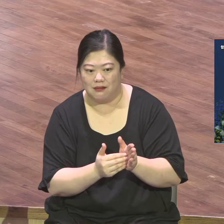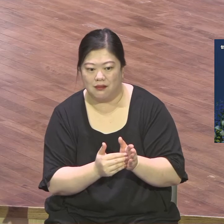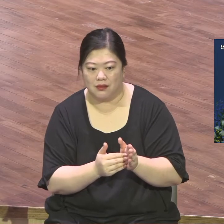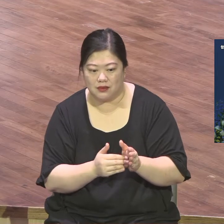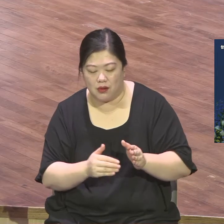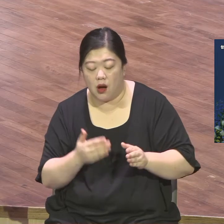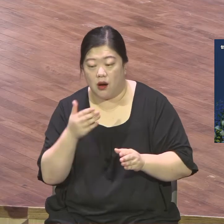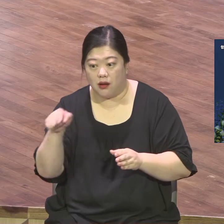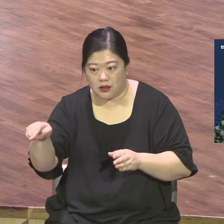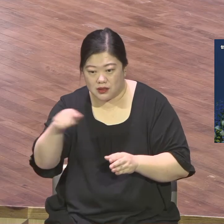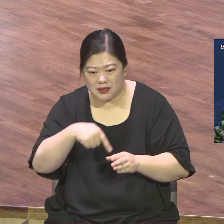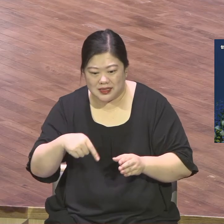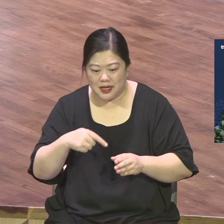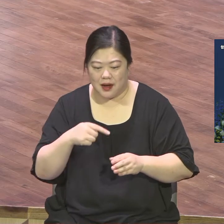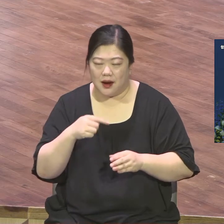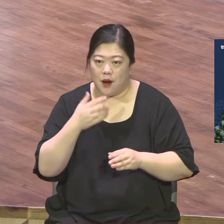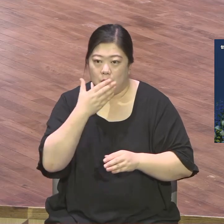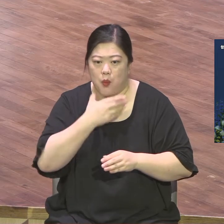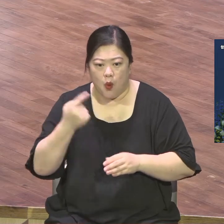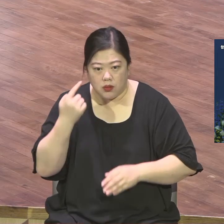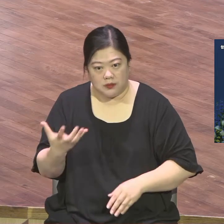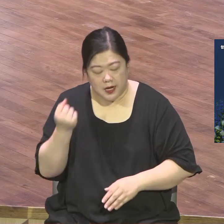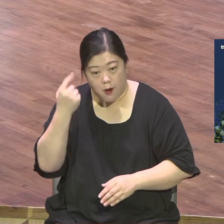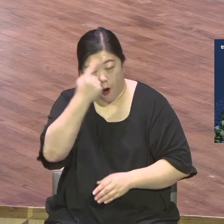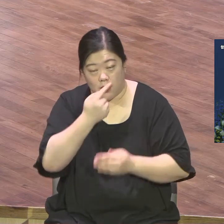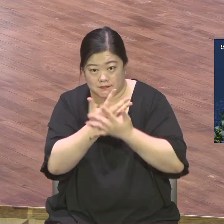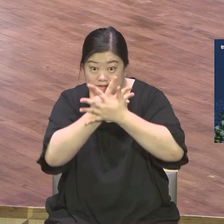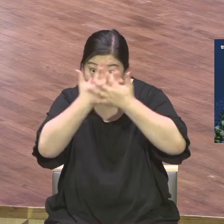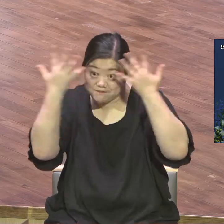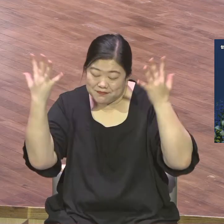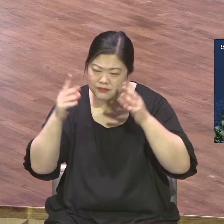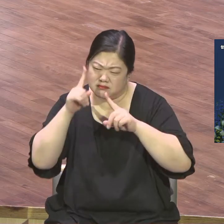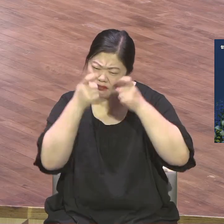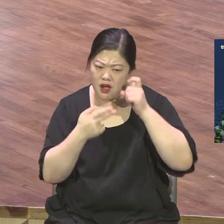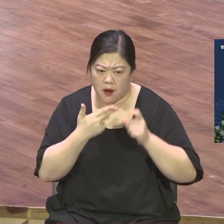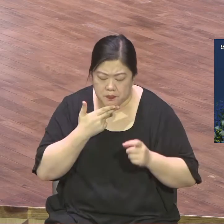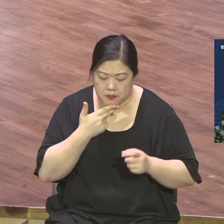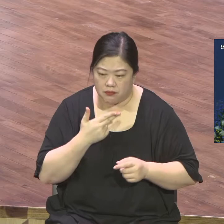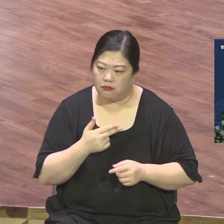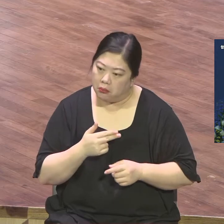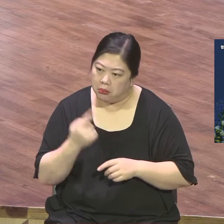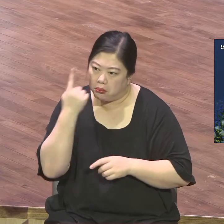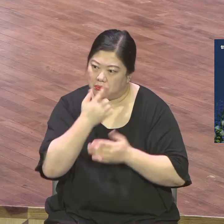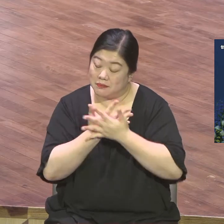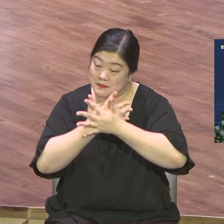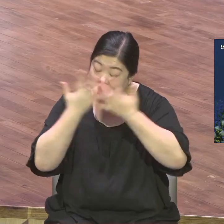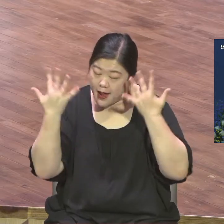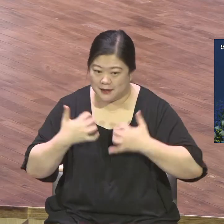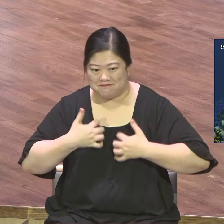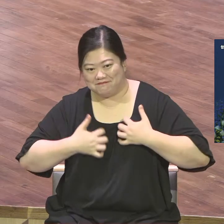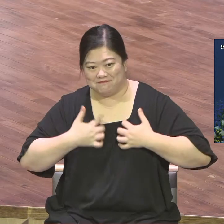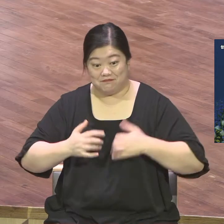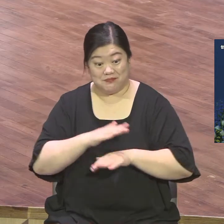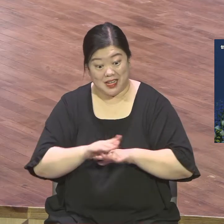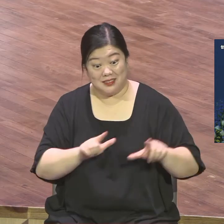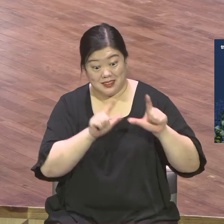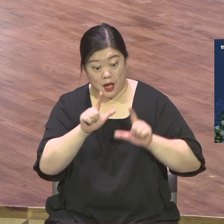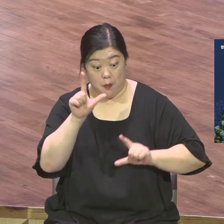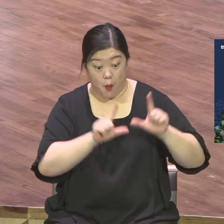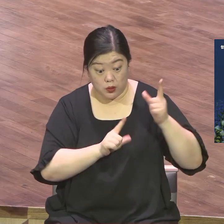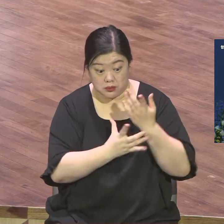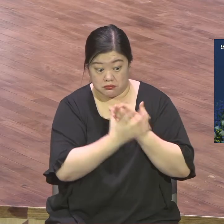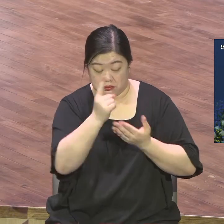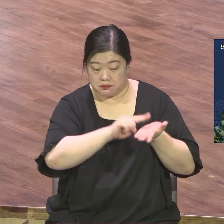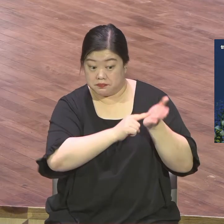힘있게 활기차게 단 한 명도 인상 쓰거나 짜증내거나 화내거나 불신앙한 사람 없이 완전히 원리서가